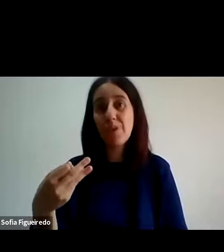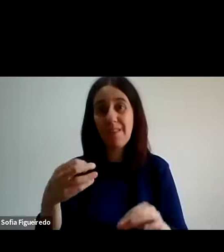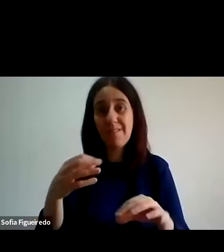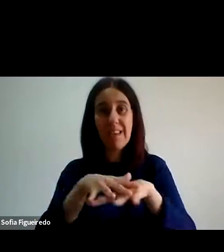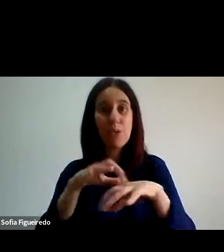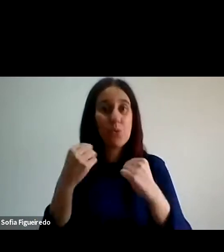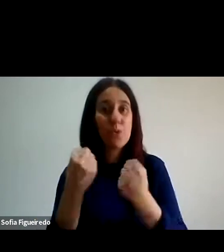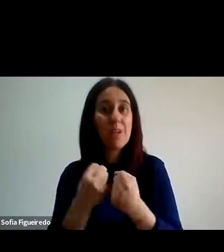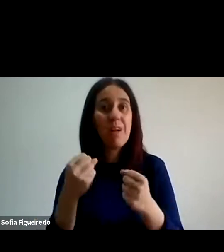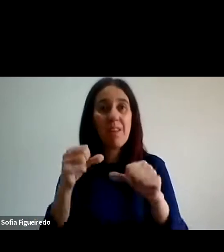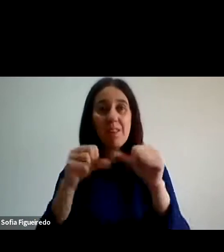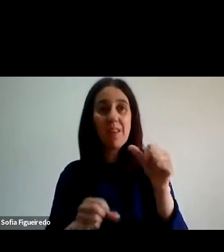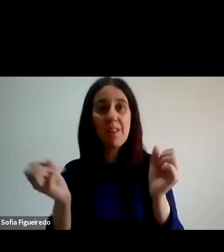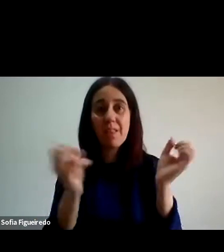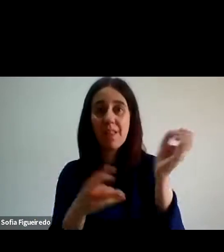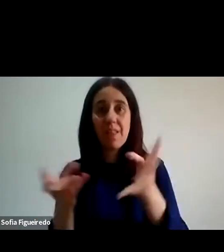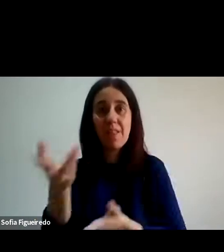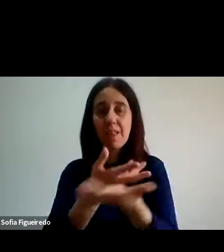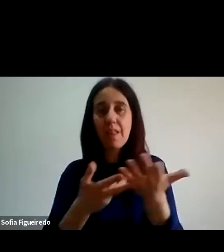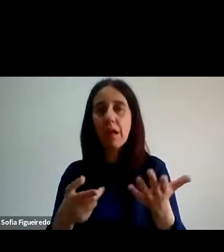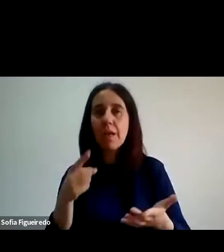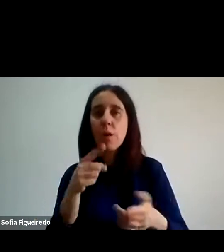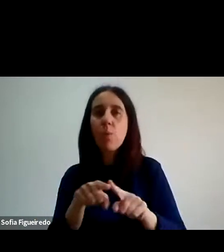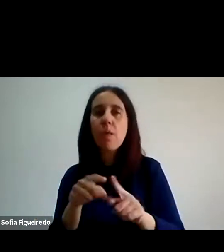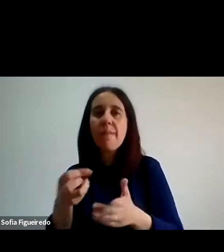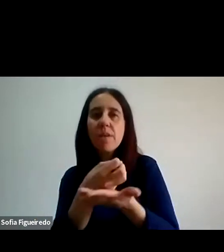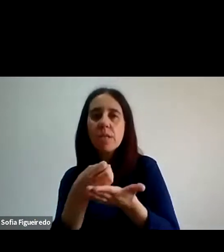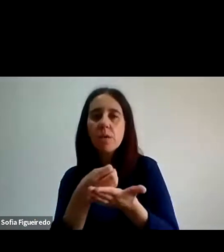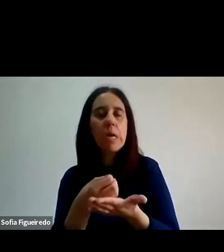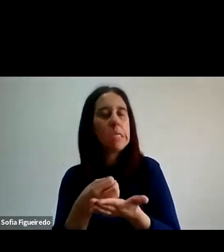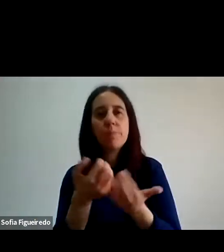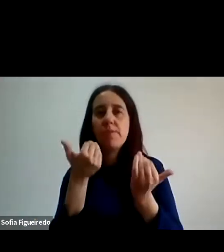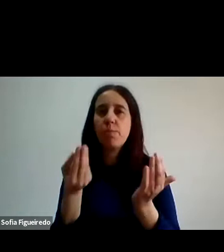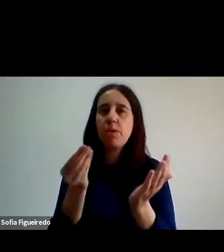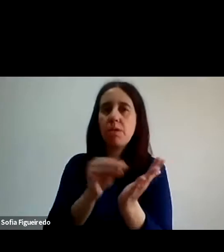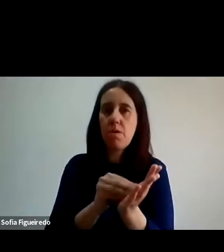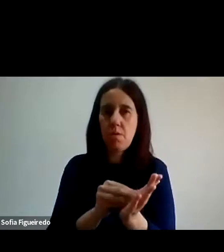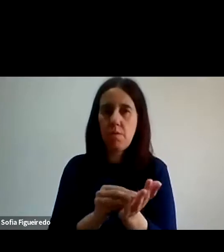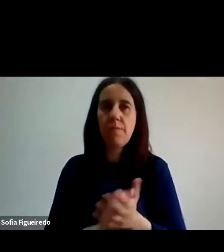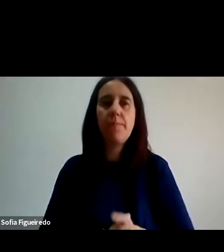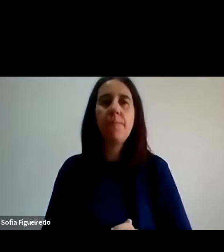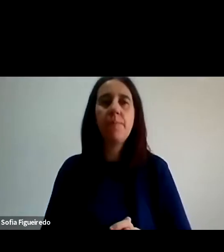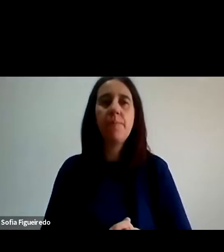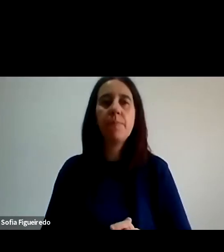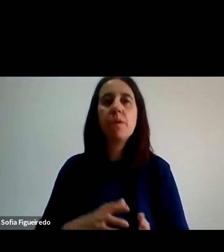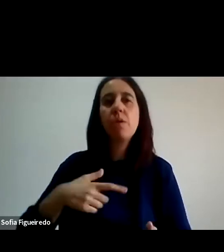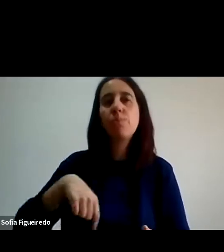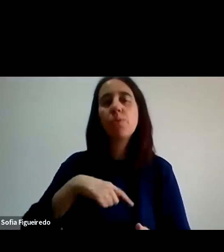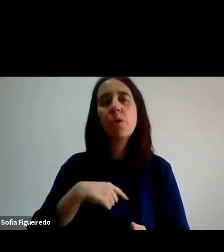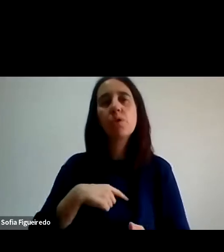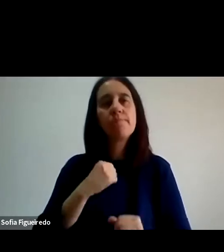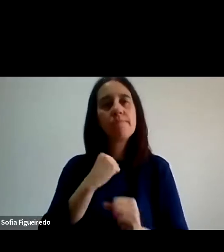sociais, etc. Ou seja, esse vazio tem que ser preenchido por informação. Porque nós trabalhamos precisamente com esta ideia